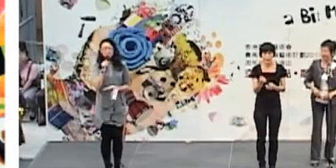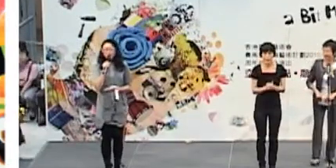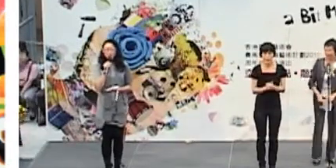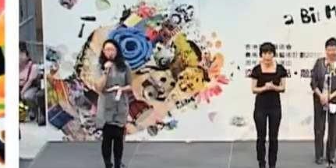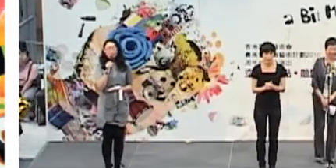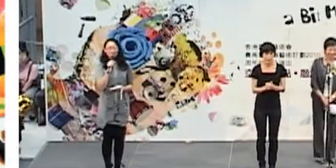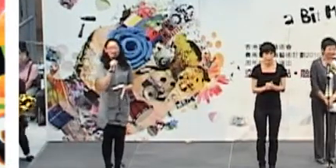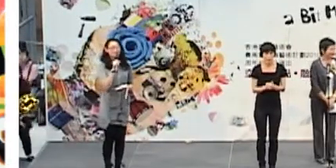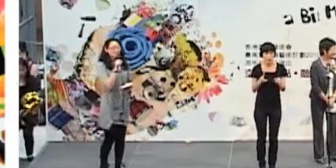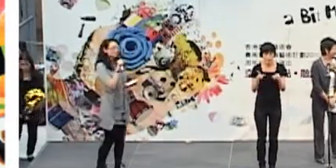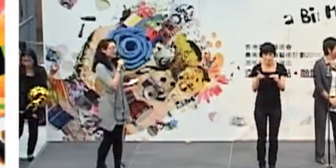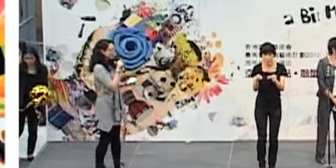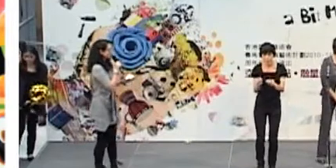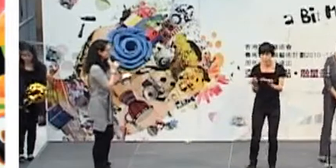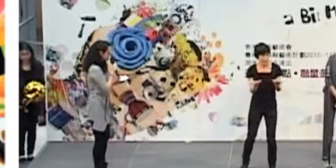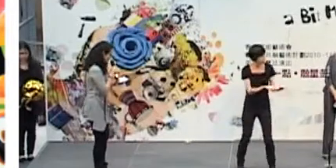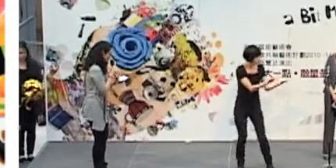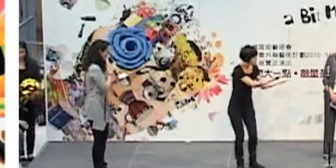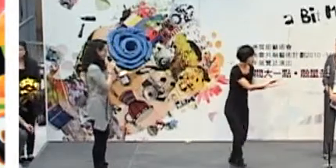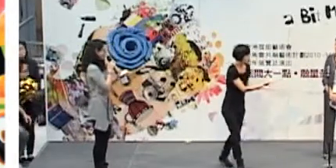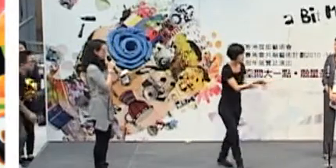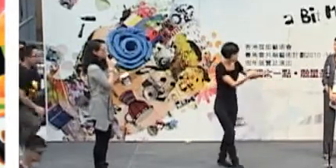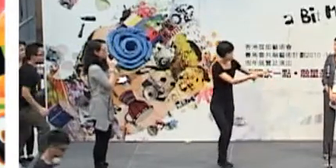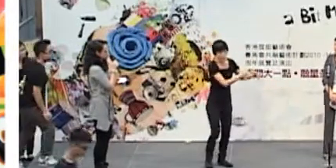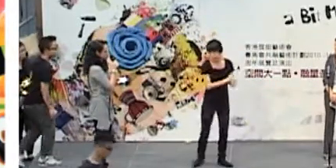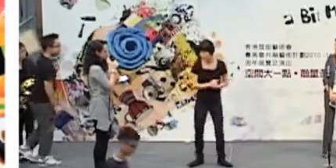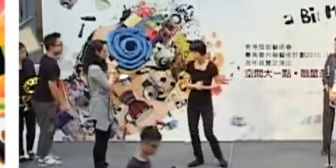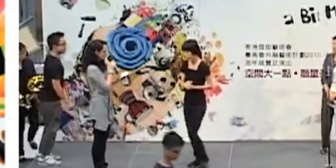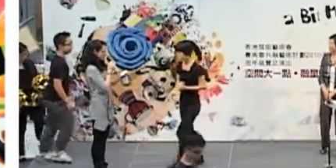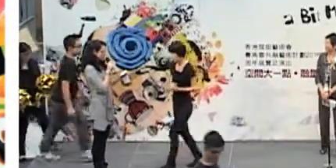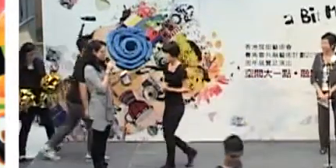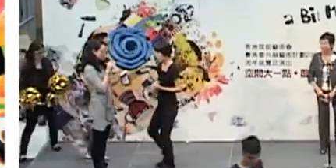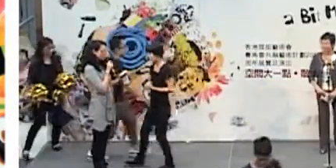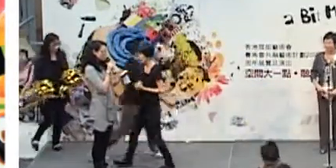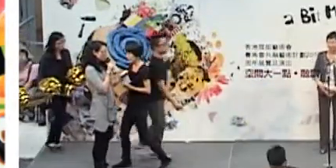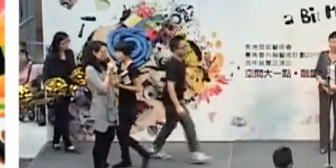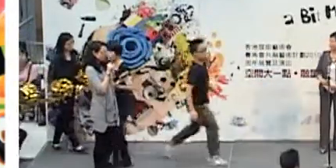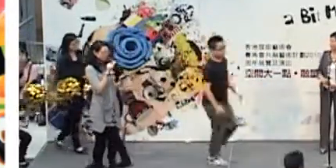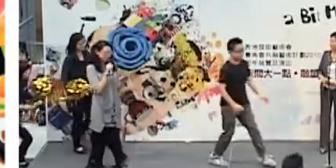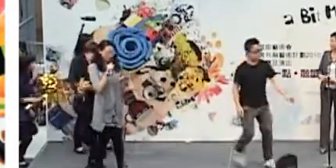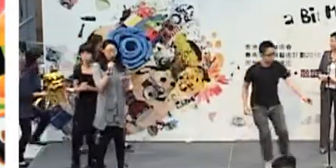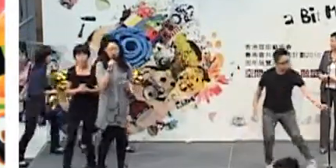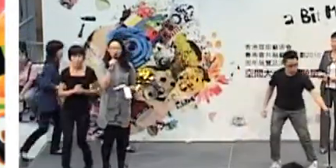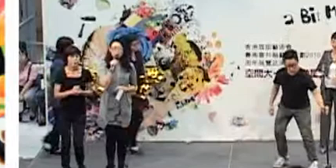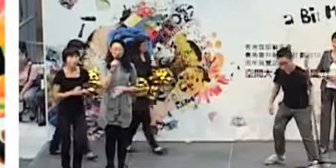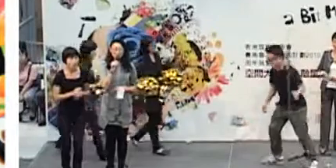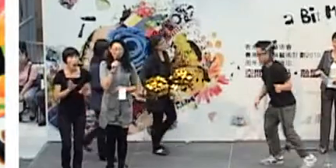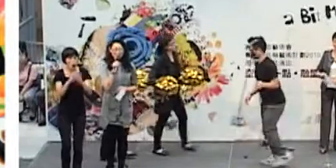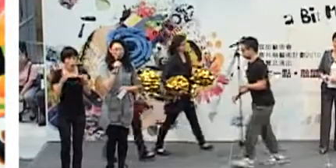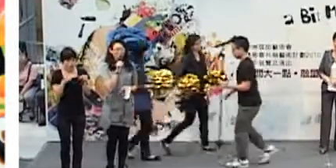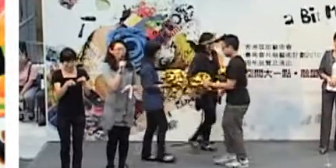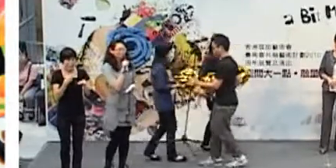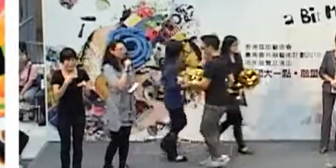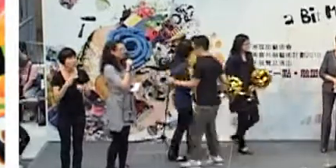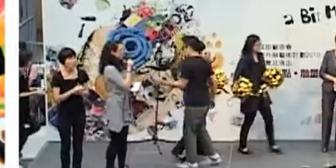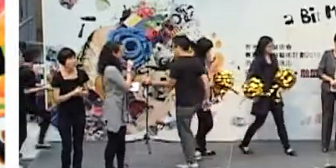嘅剪彩儀式。我哋咧有請埋蘇生同埋馮議員上前，咁為我哋今日咧多一點藝術節進行呢一個剪彩儀式